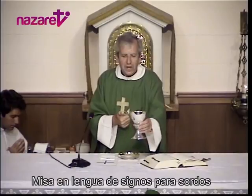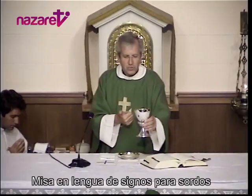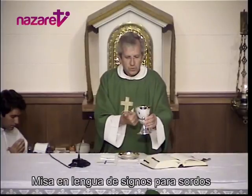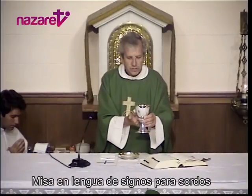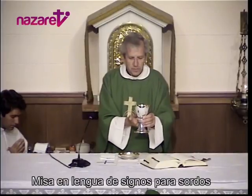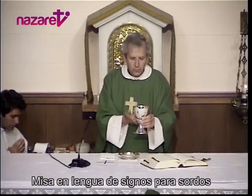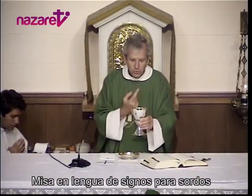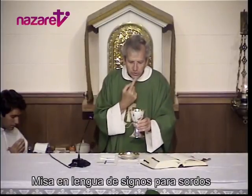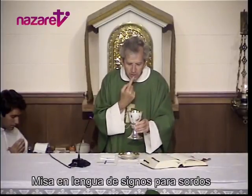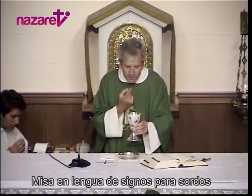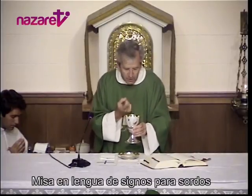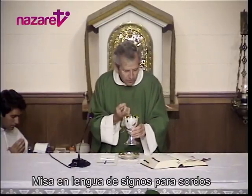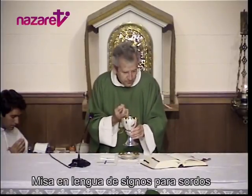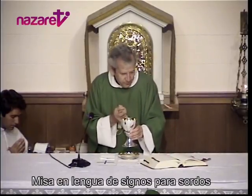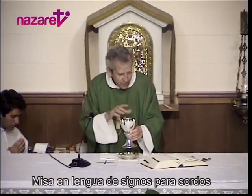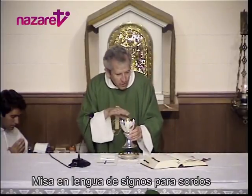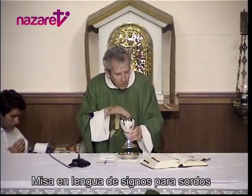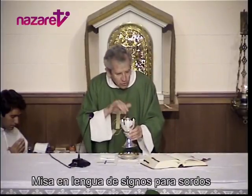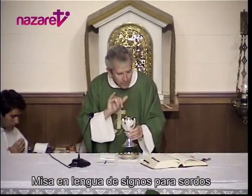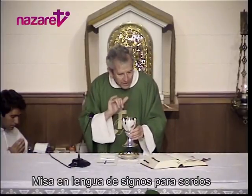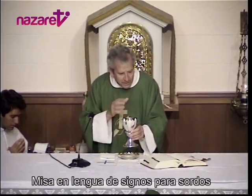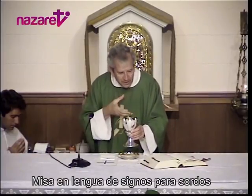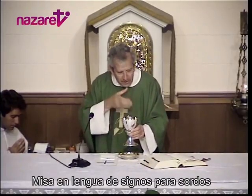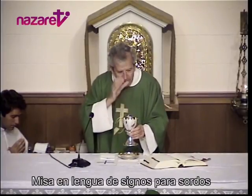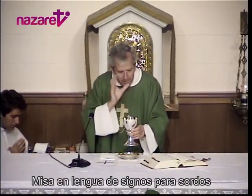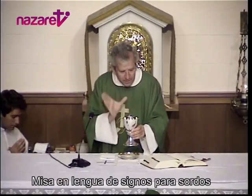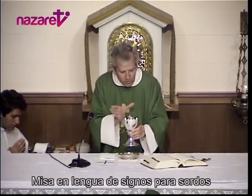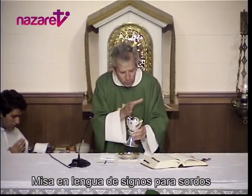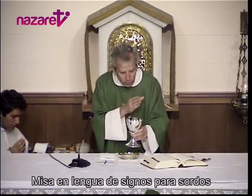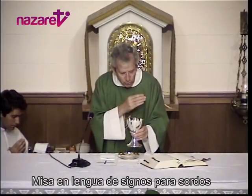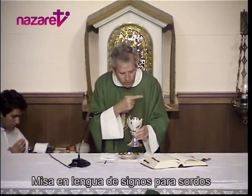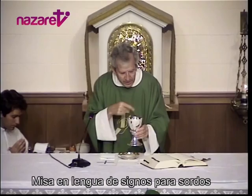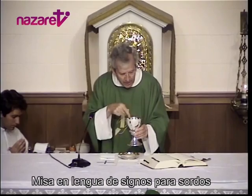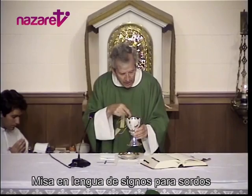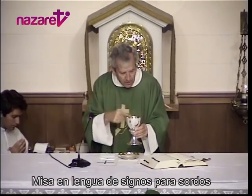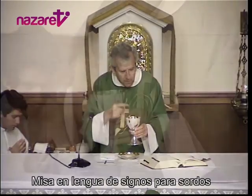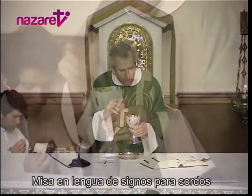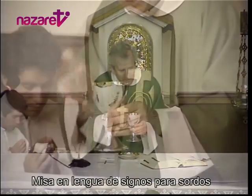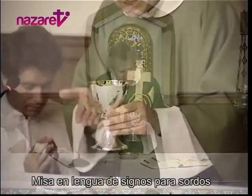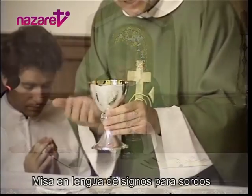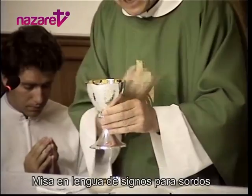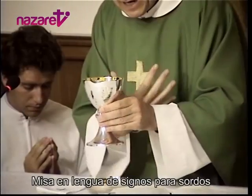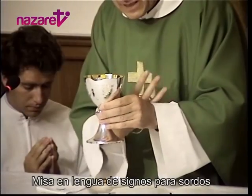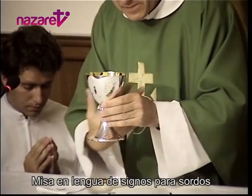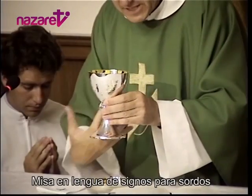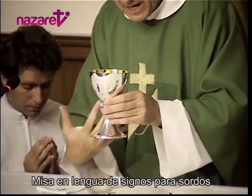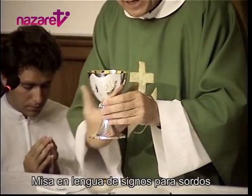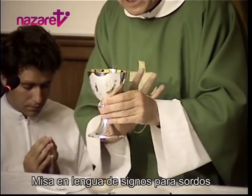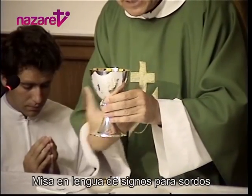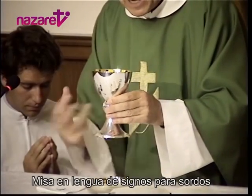sus discípulos diciendo: tomad y bebed todos de él, porque este es el cáliz de mi sangre, sangre